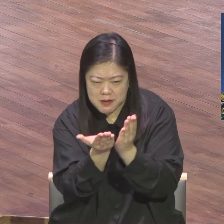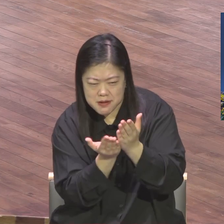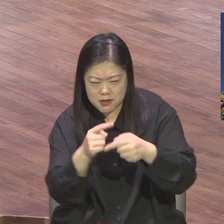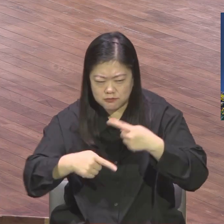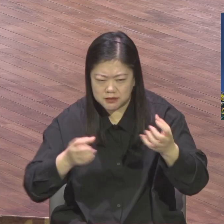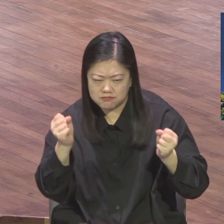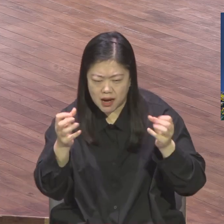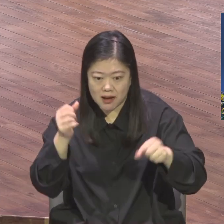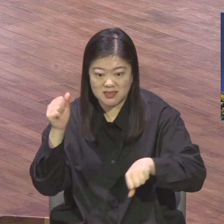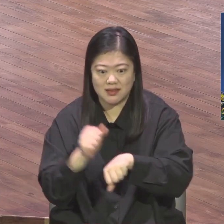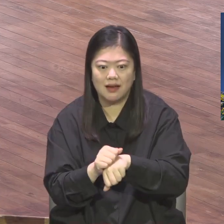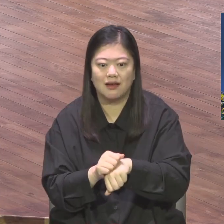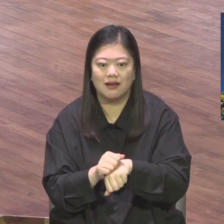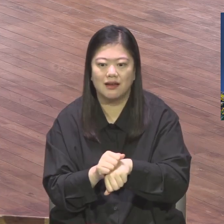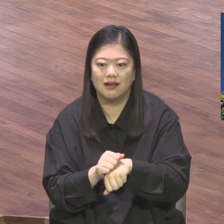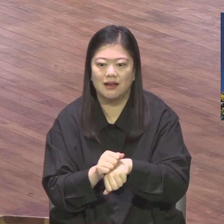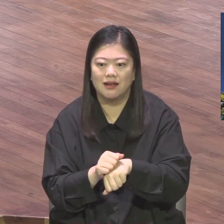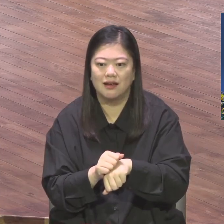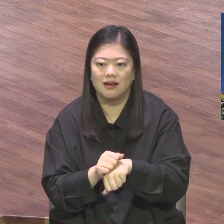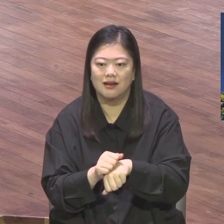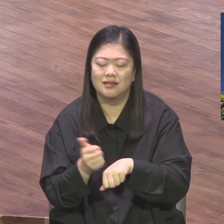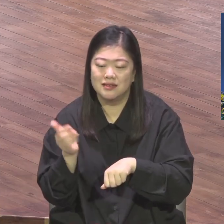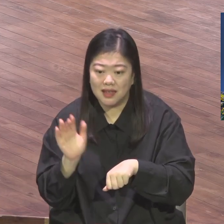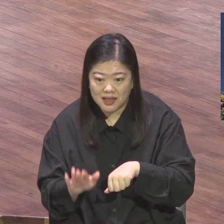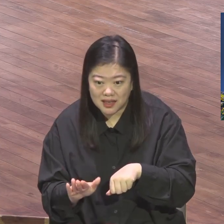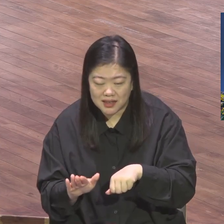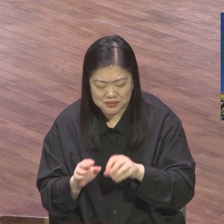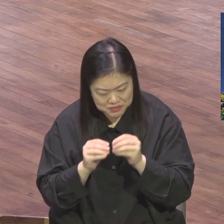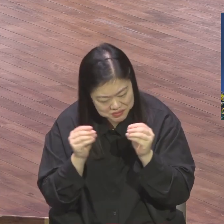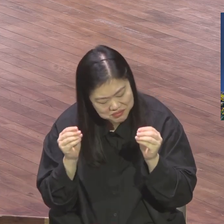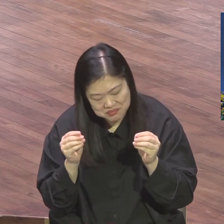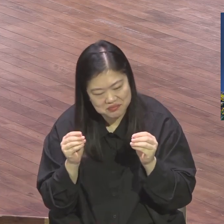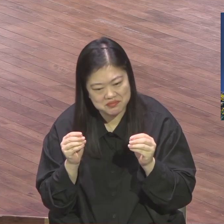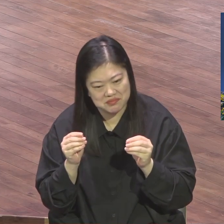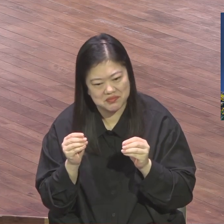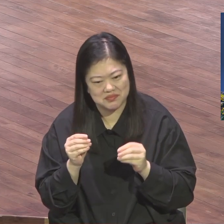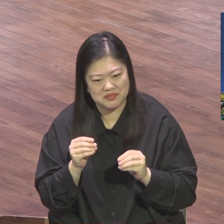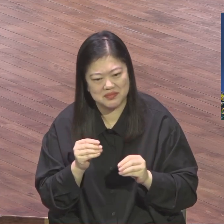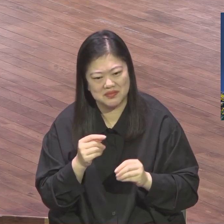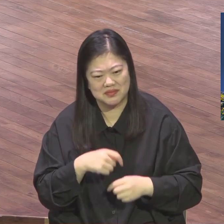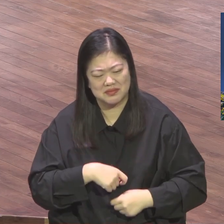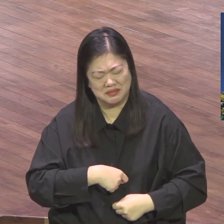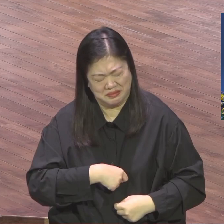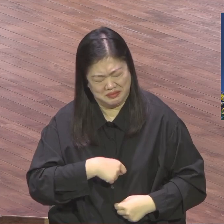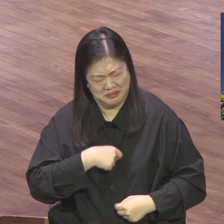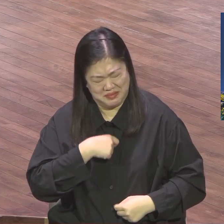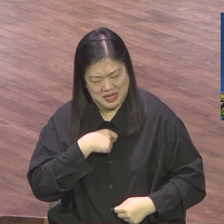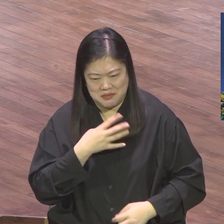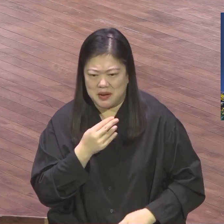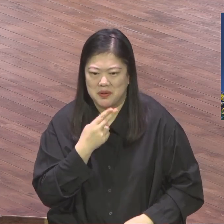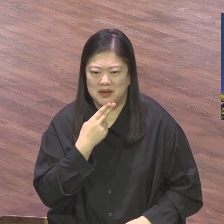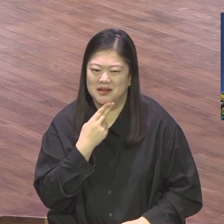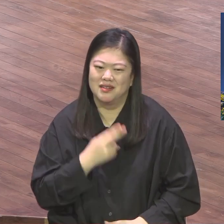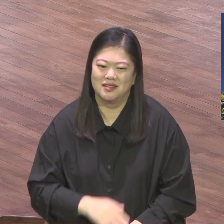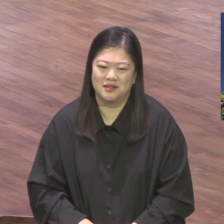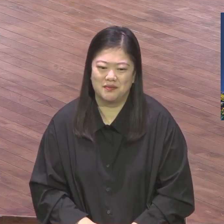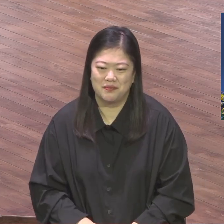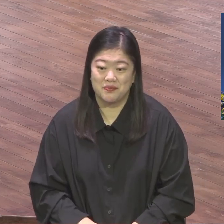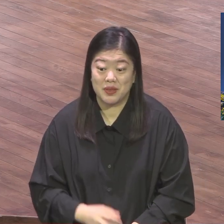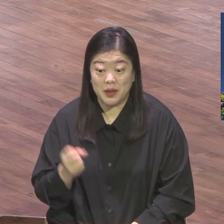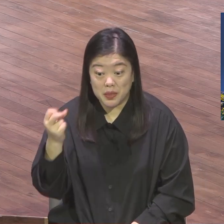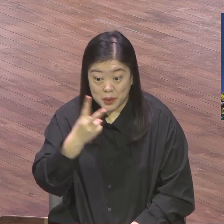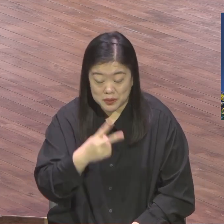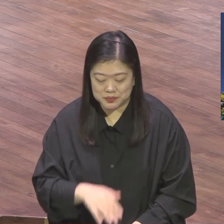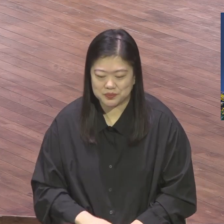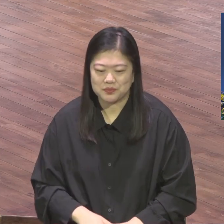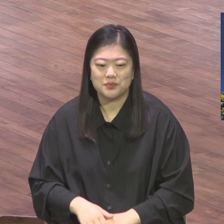교회 다니는 사람 길거리 80% 다 교회 다녔던 사람들이에요. 안 다닙니다. 왜? 교회 와서 시험 들었어. 장로님 때문에,